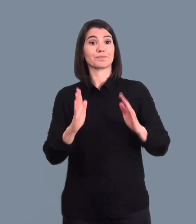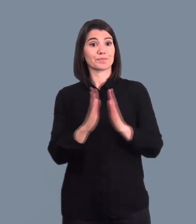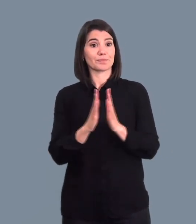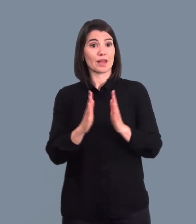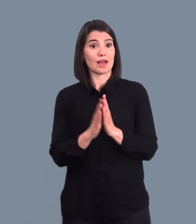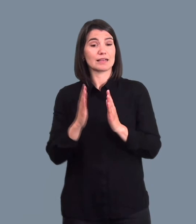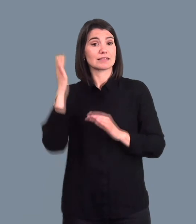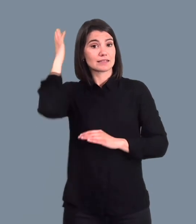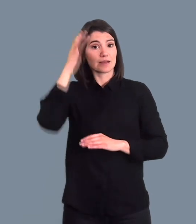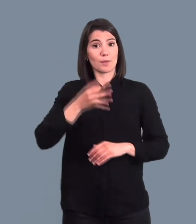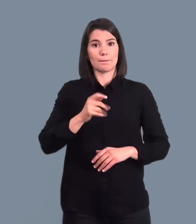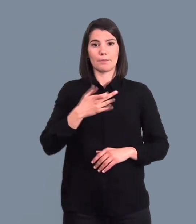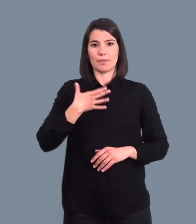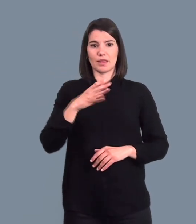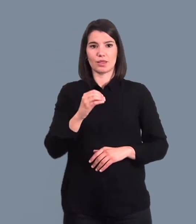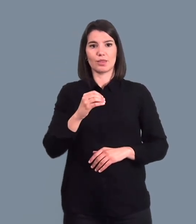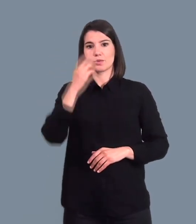Igreja de São Pedro.